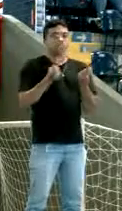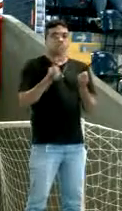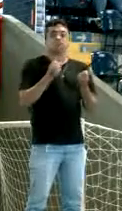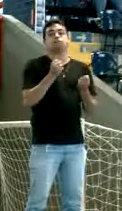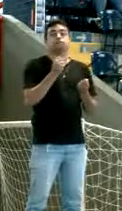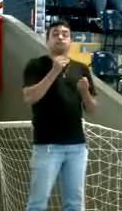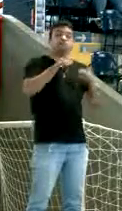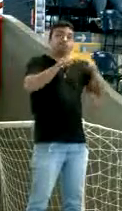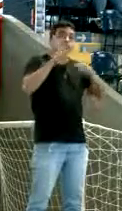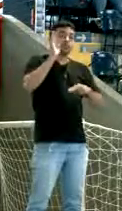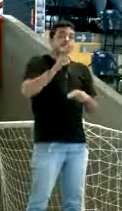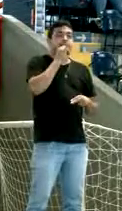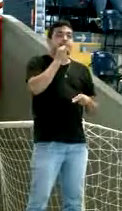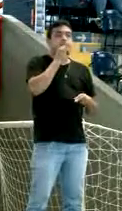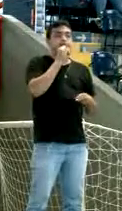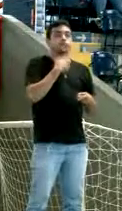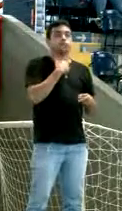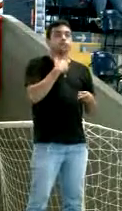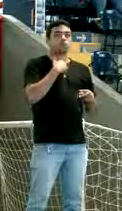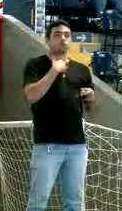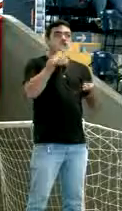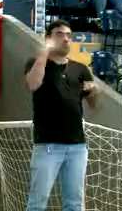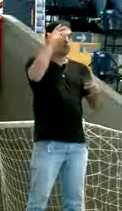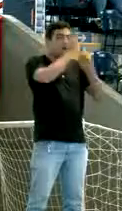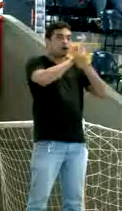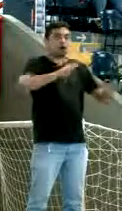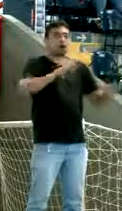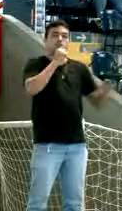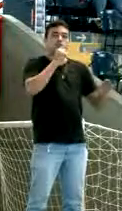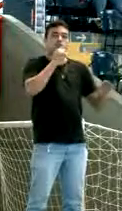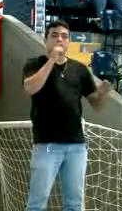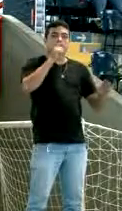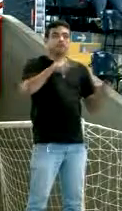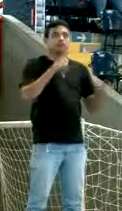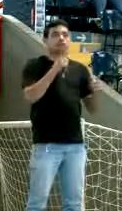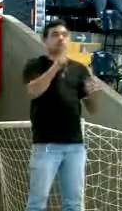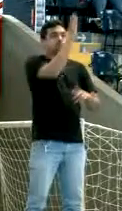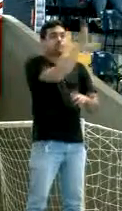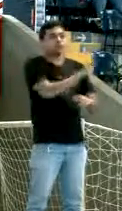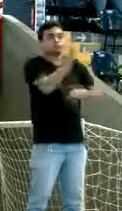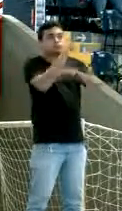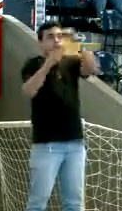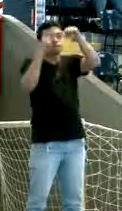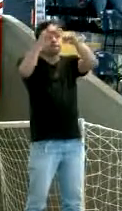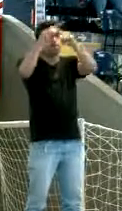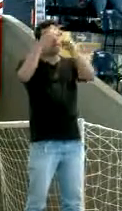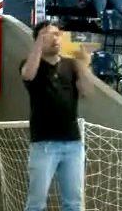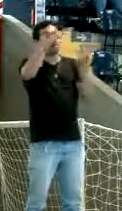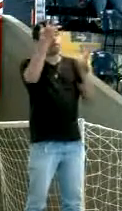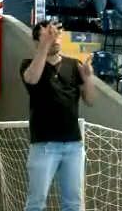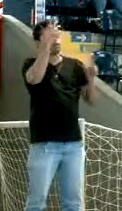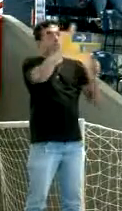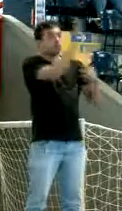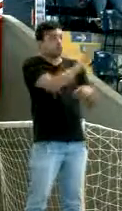Então, a gente não pode assim dizer que acabou, né? Que é conspiração, como esse livro ensina.